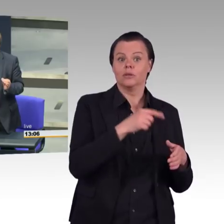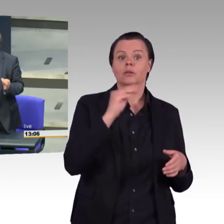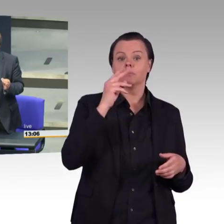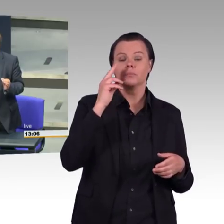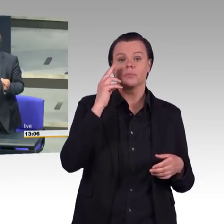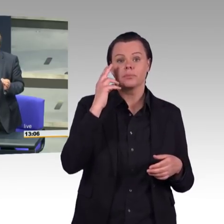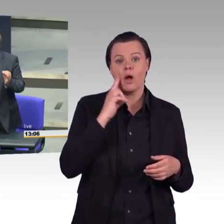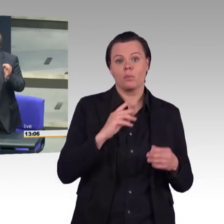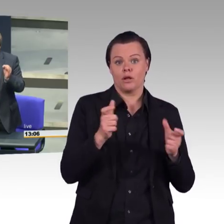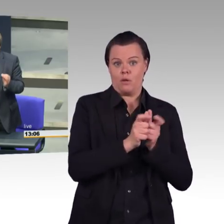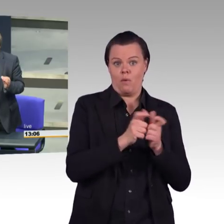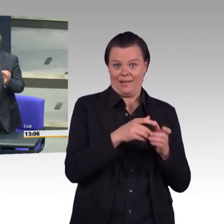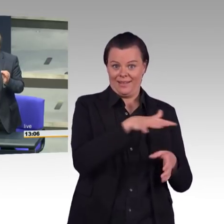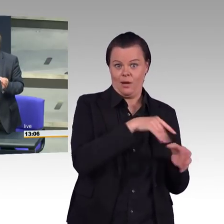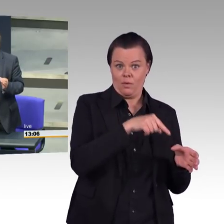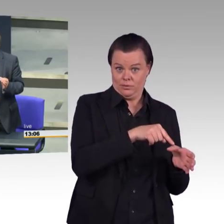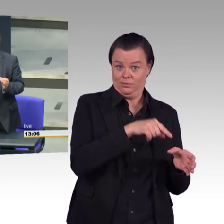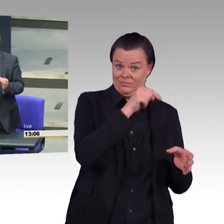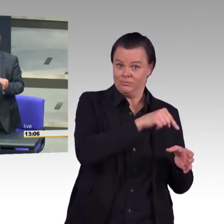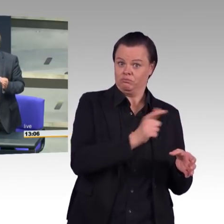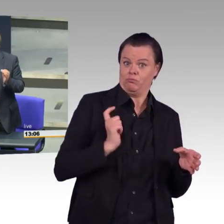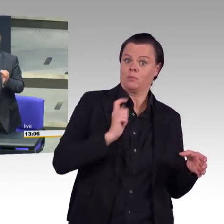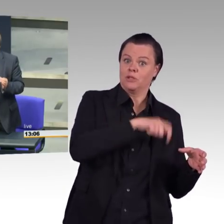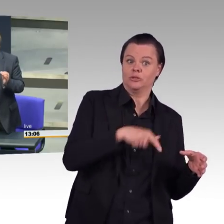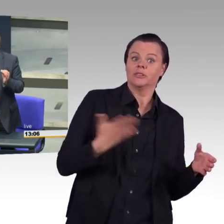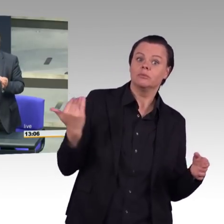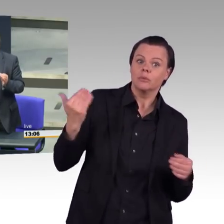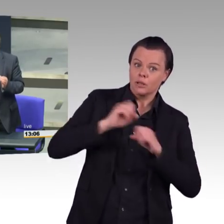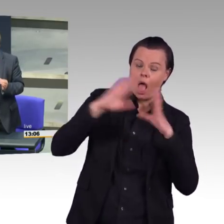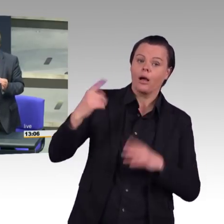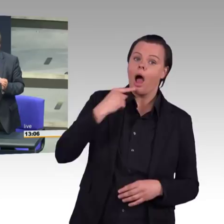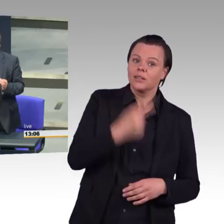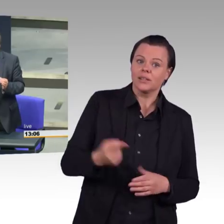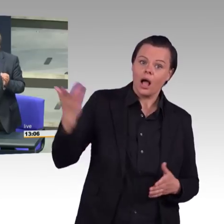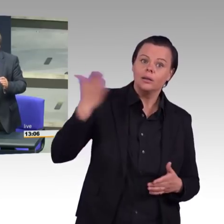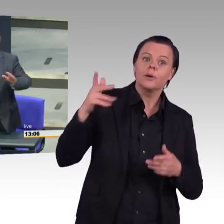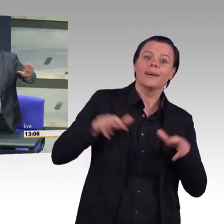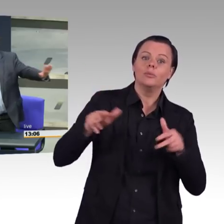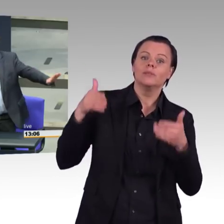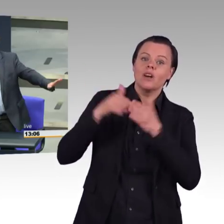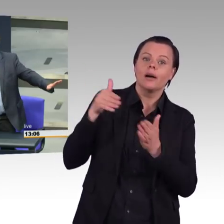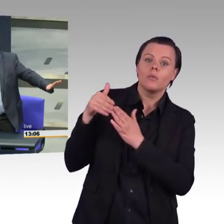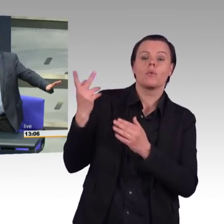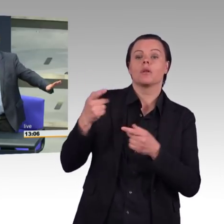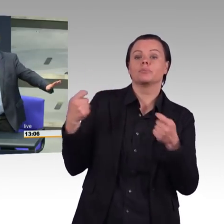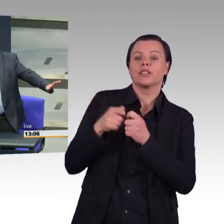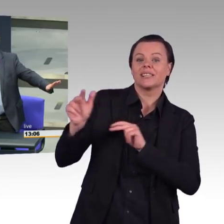Regierungsfraktion, als seriöse Regierungsfraktion würde ich erwarten, dass Sie, wenn Sie schon keinen Gesetzentwurf